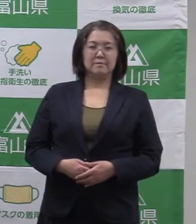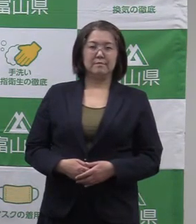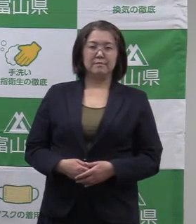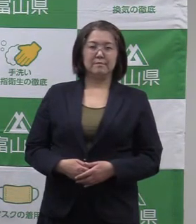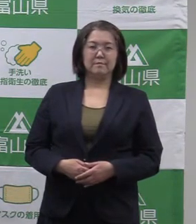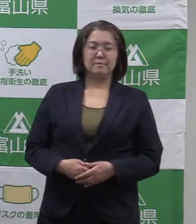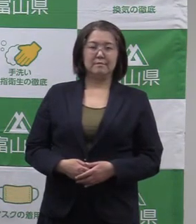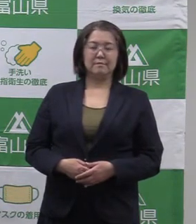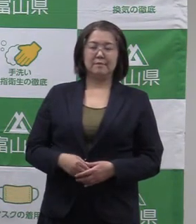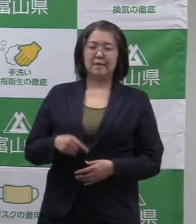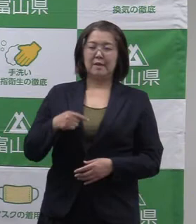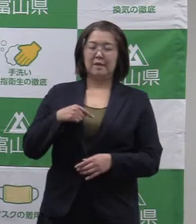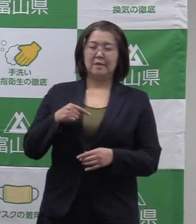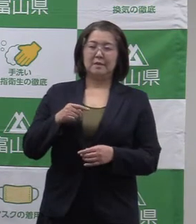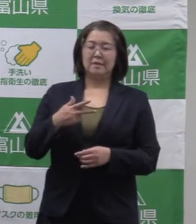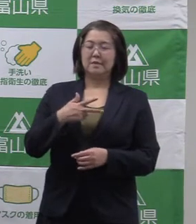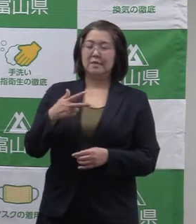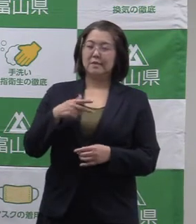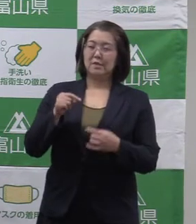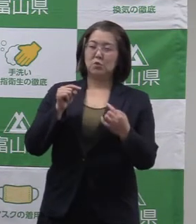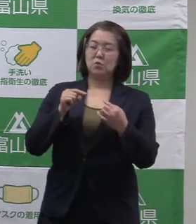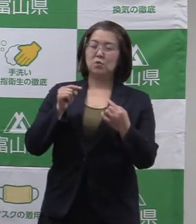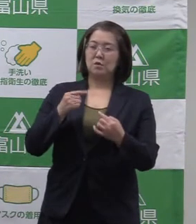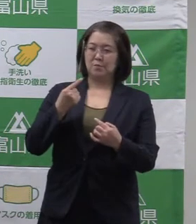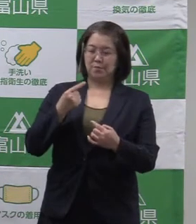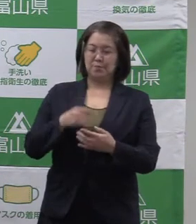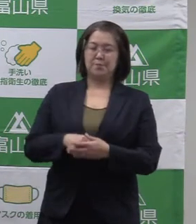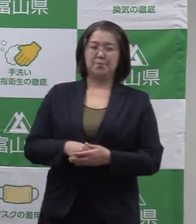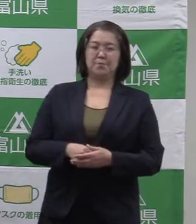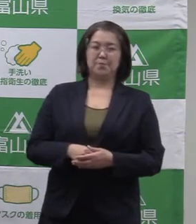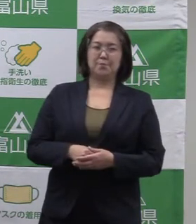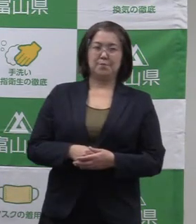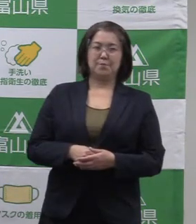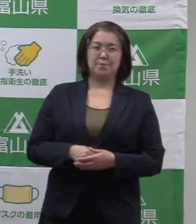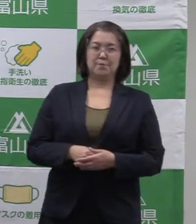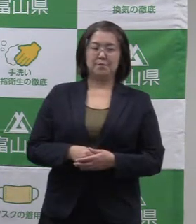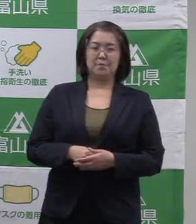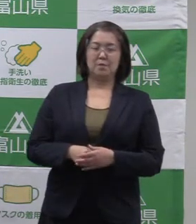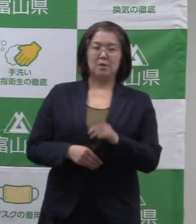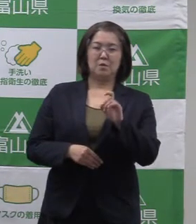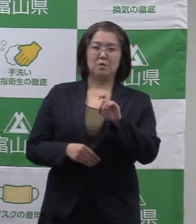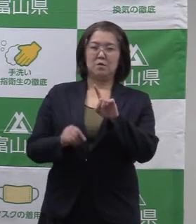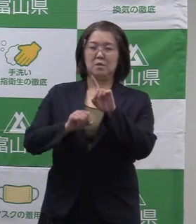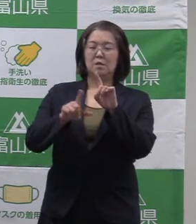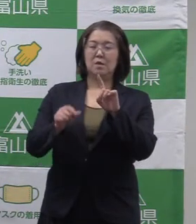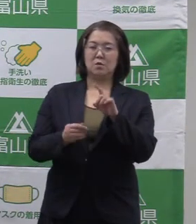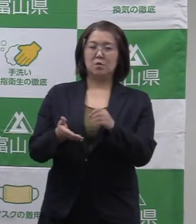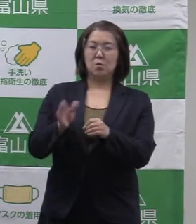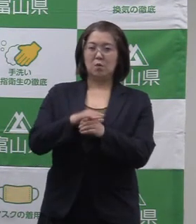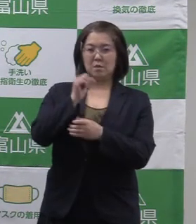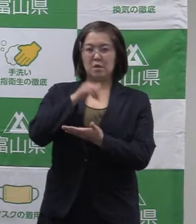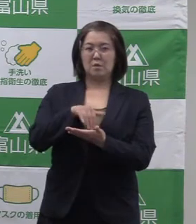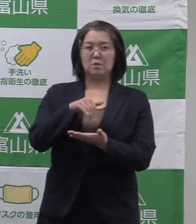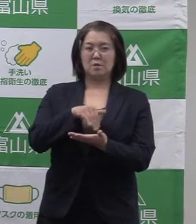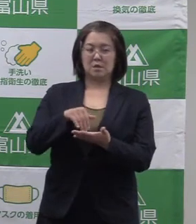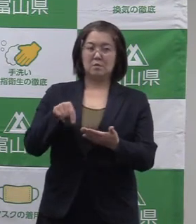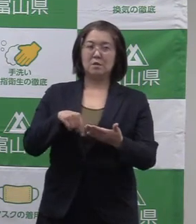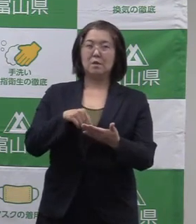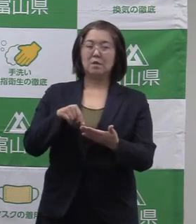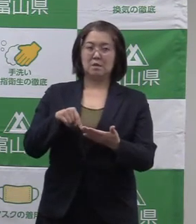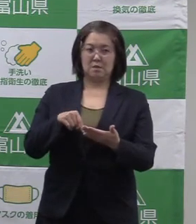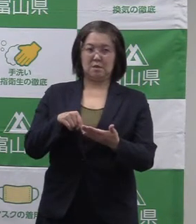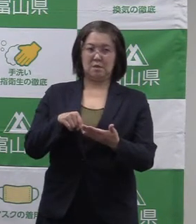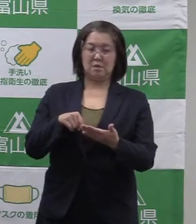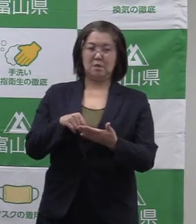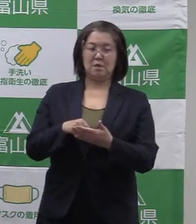時事通信の吉田と申します。よろしくお願いします。11月補正の予算の中にいわゆる酸素ステー